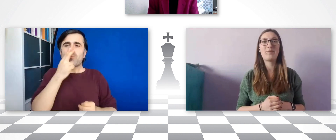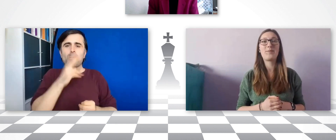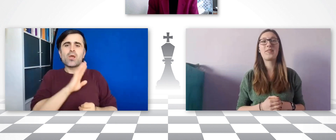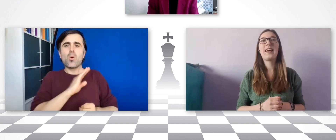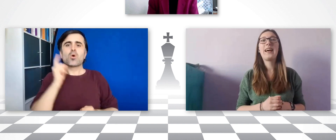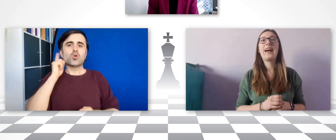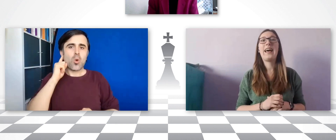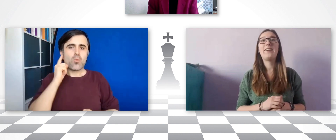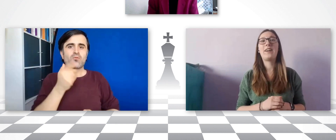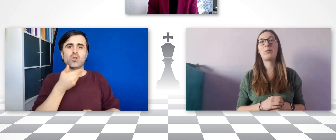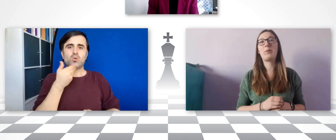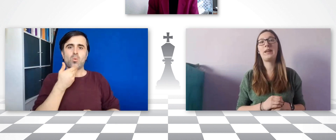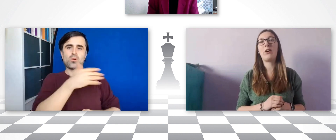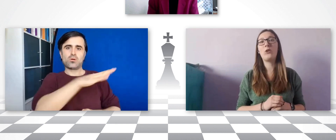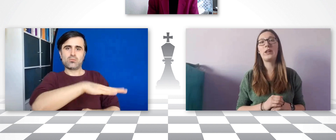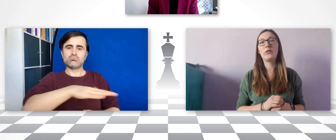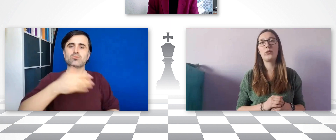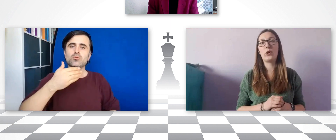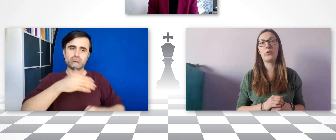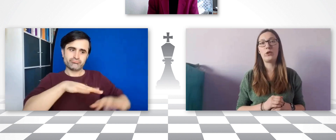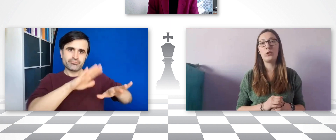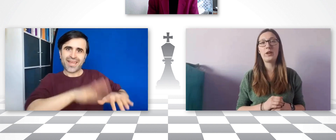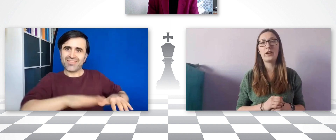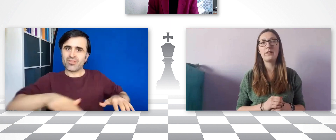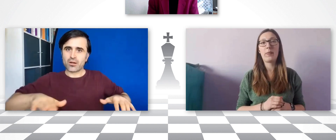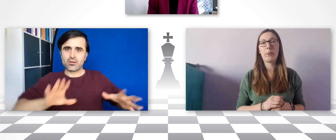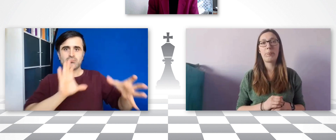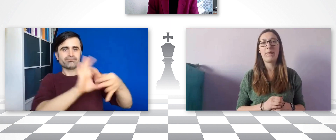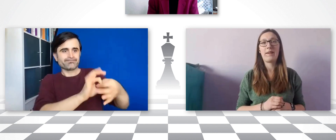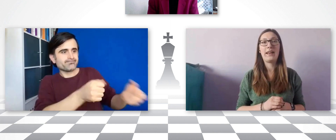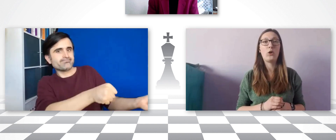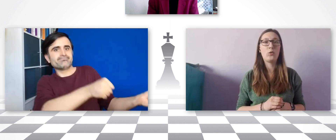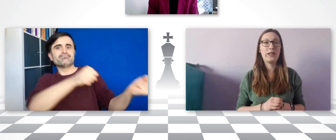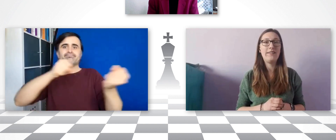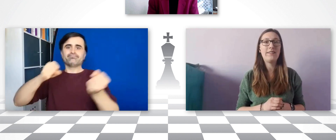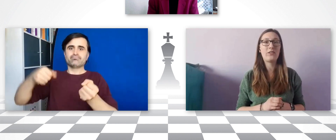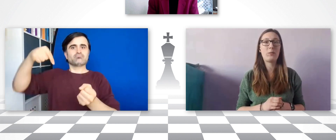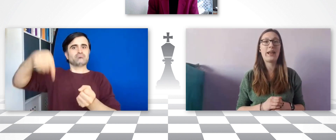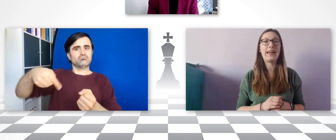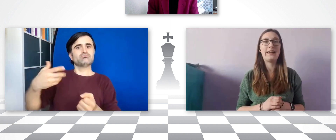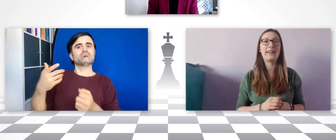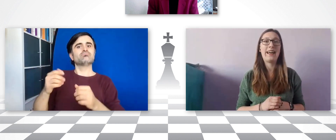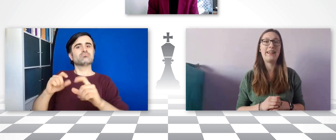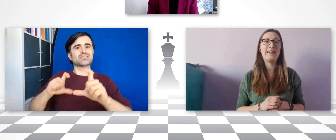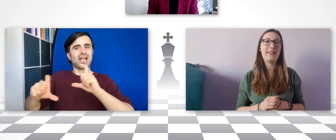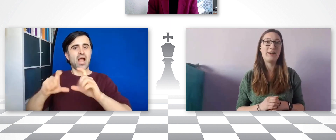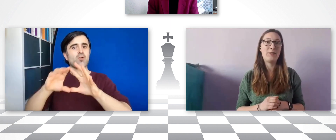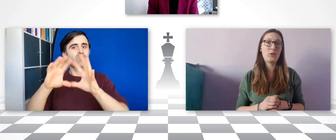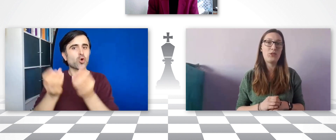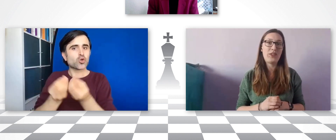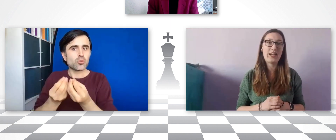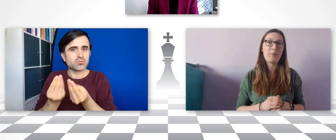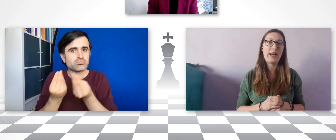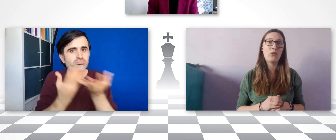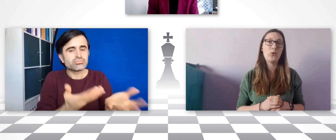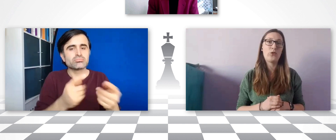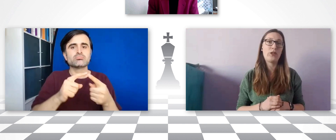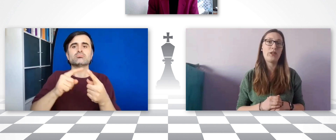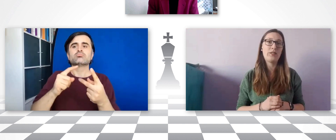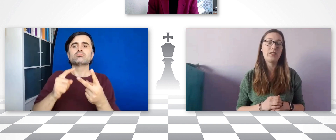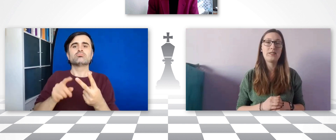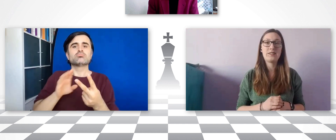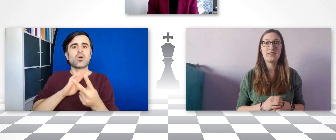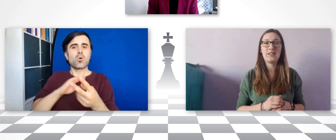schaakvereniging. Ja. En wij proberen ook heel veel dove jongeren, dove kinderen te bereiken en te betrekken bij